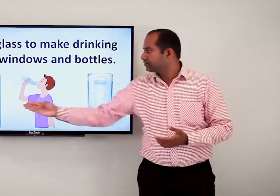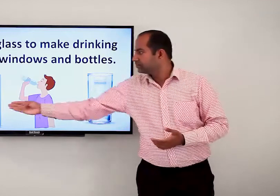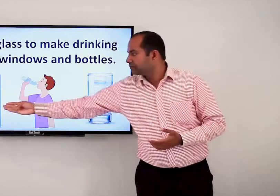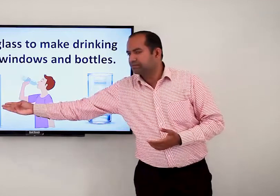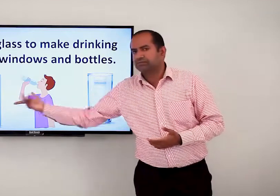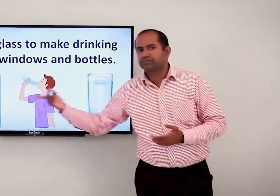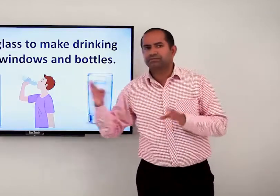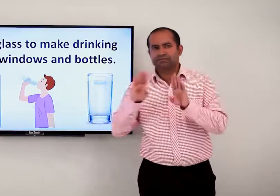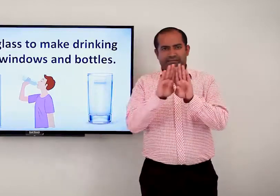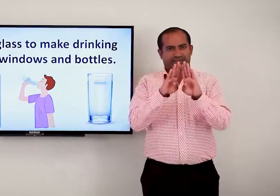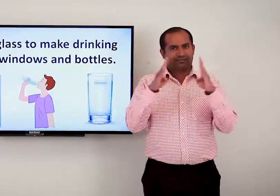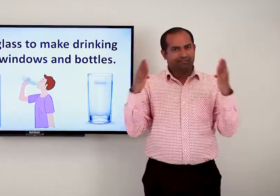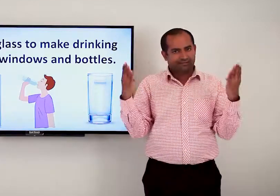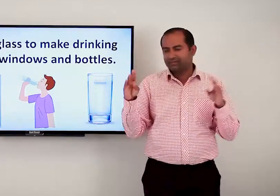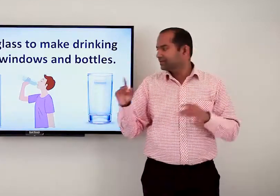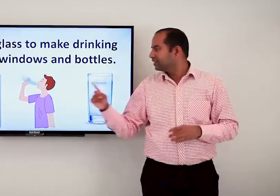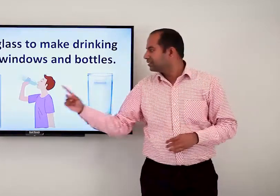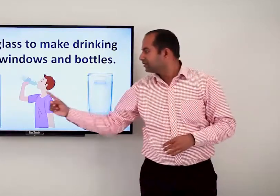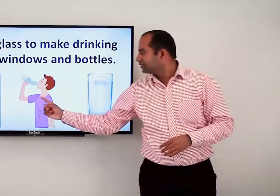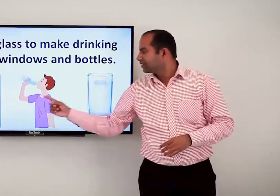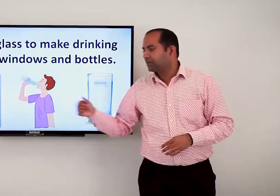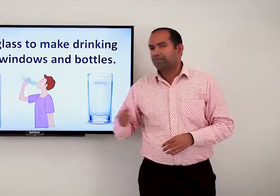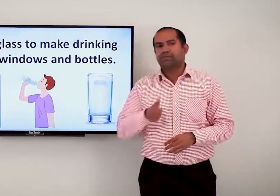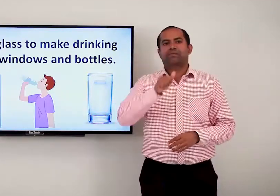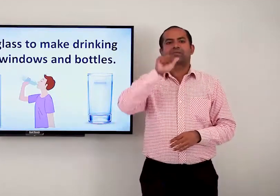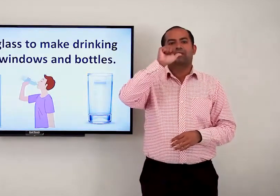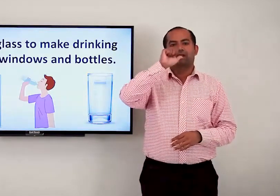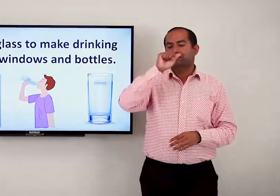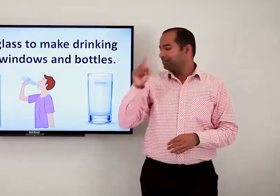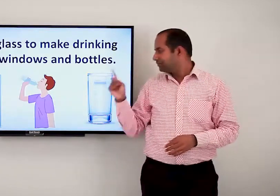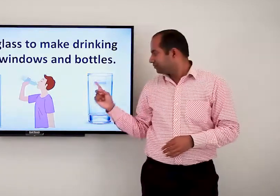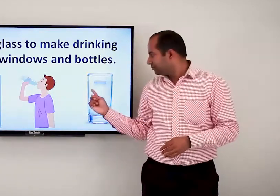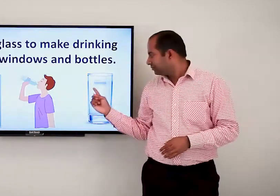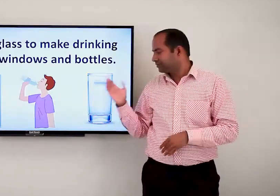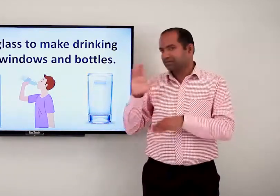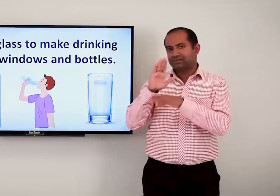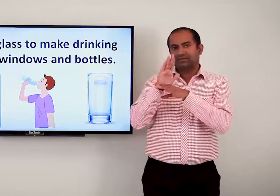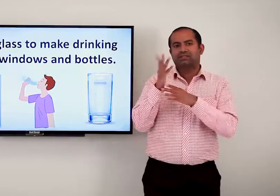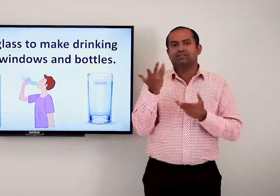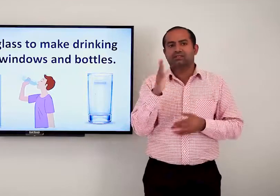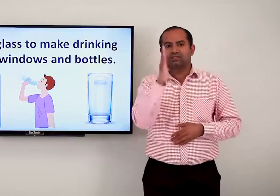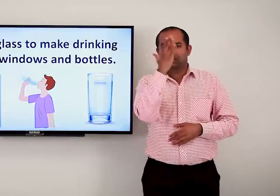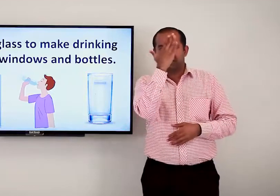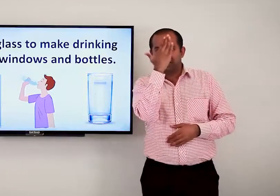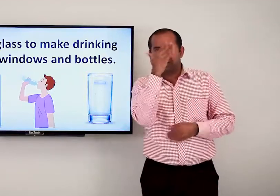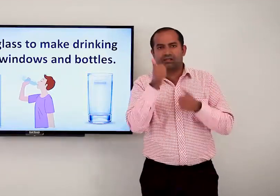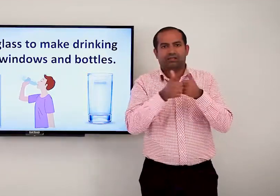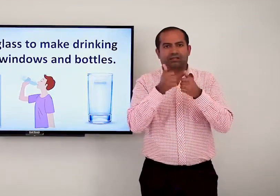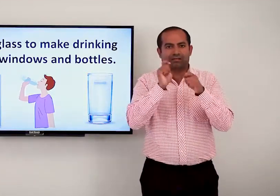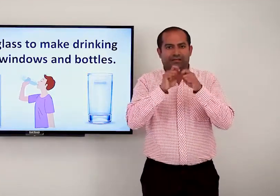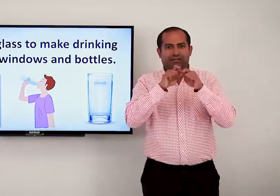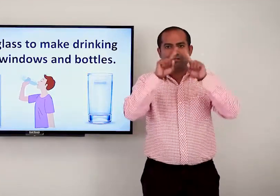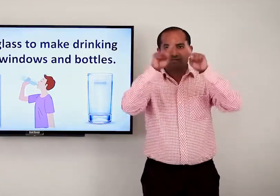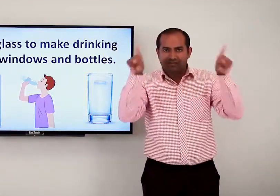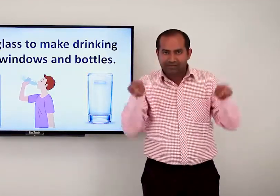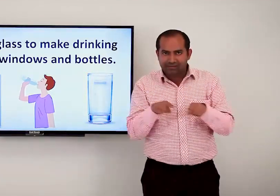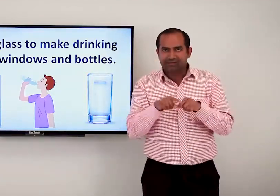ये खिड़की है, ये पानी की बोतल है और ये ग्लास है। ये तीनों शीशे से बने हुए